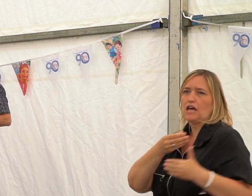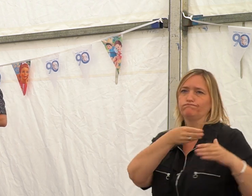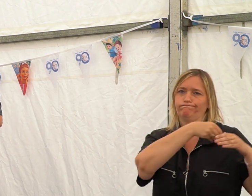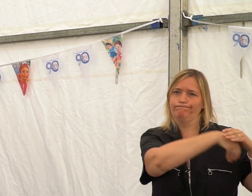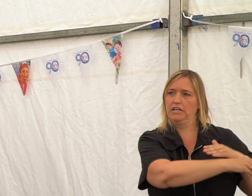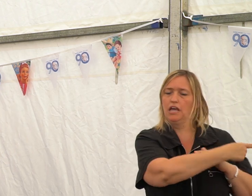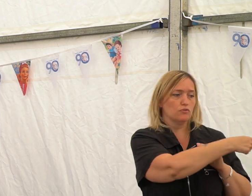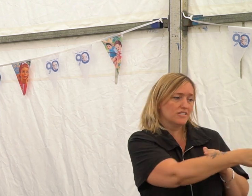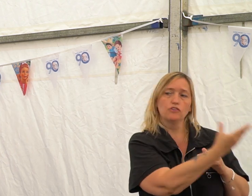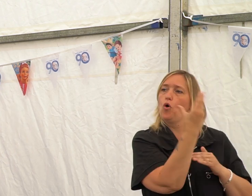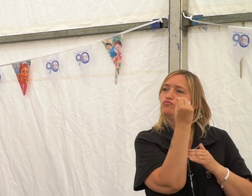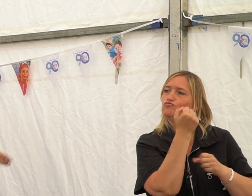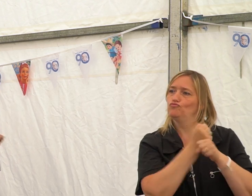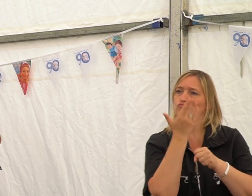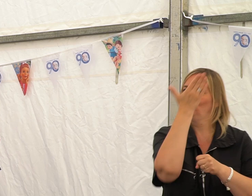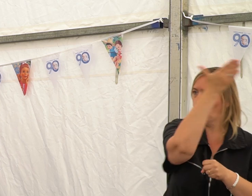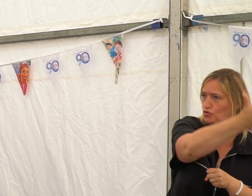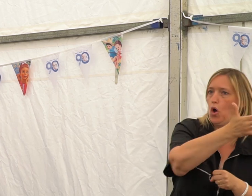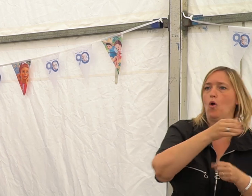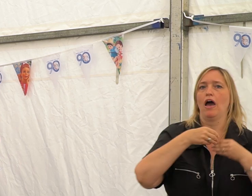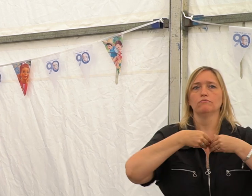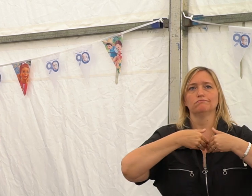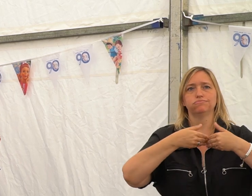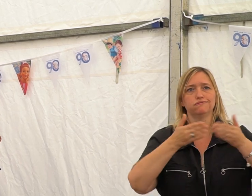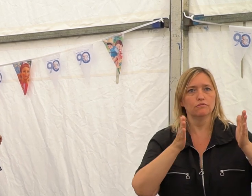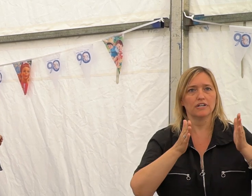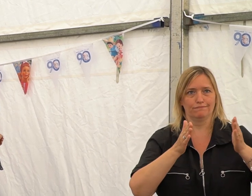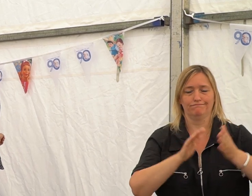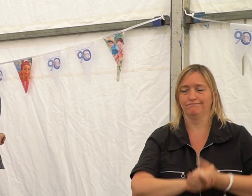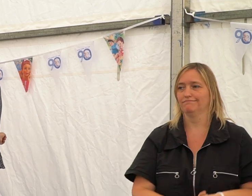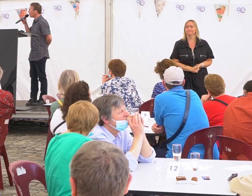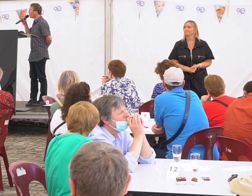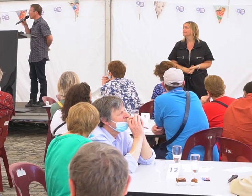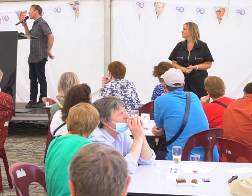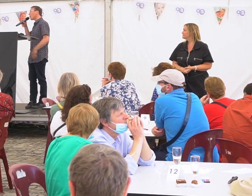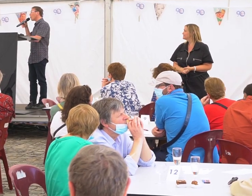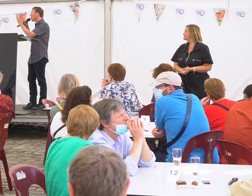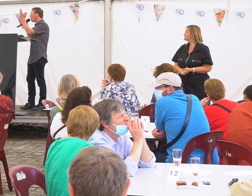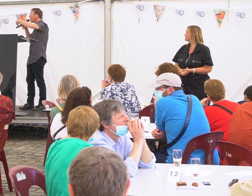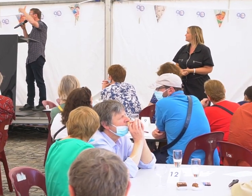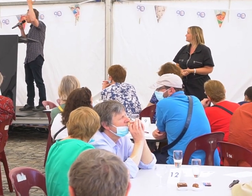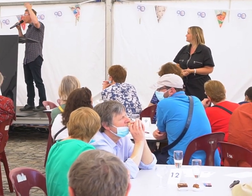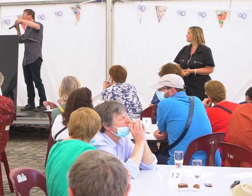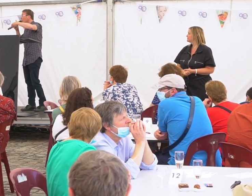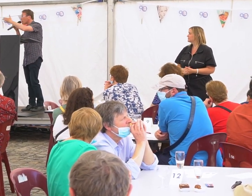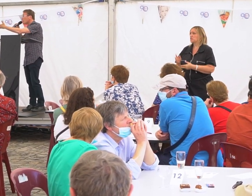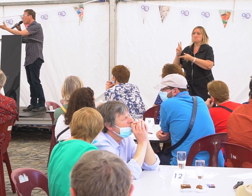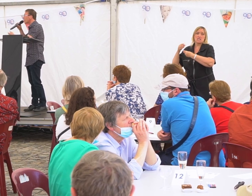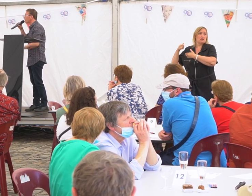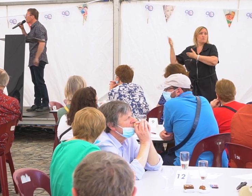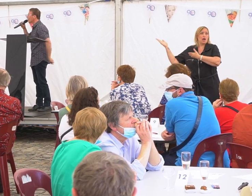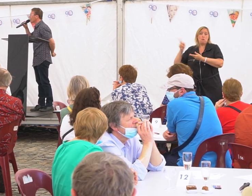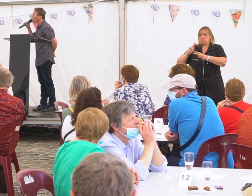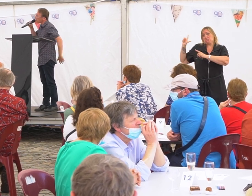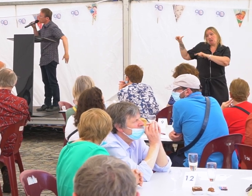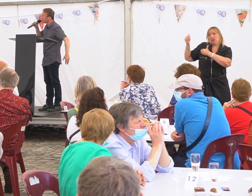décellée dans 90 ans. Je te passe la parole pour dire ce que tu vas y mettre toi. Pour que ceux qui seront, voilà, tu seras